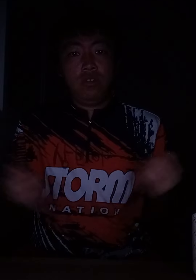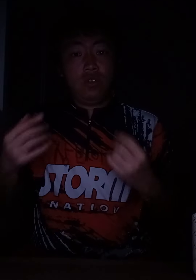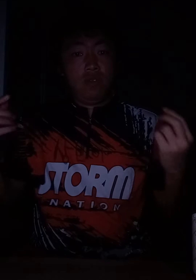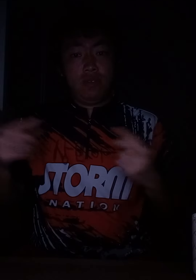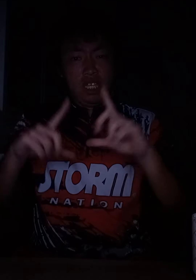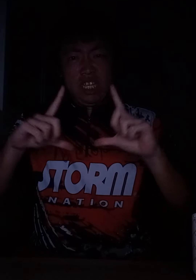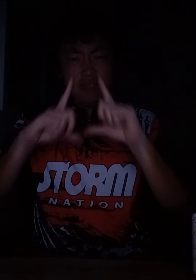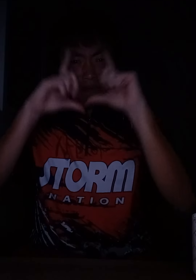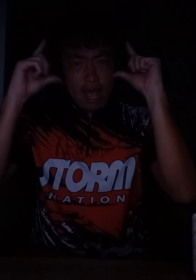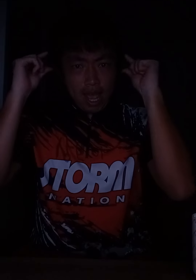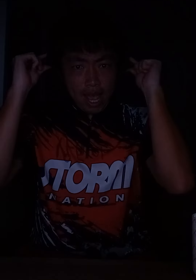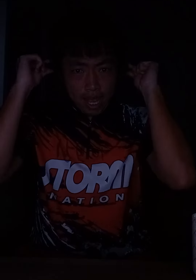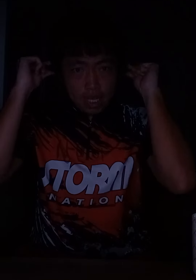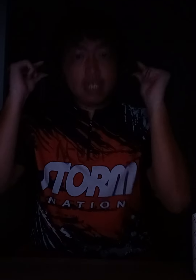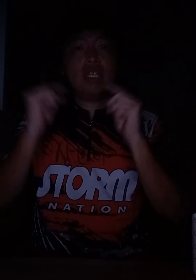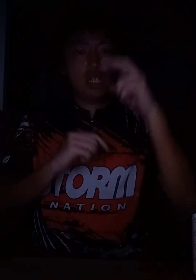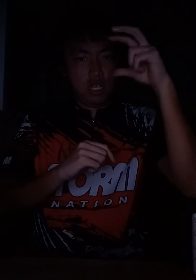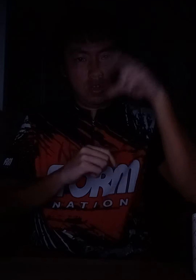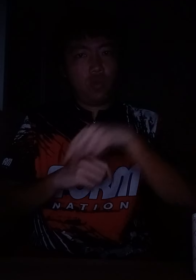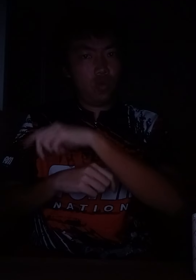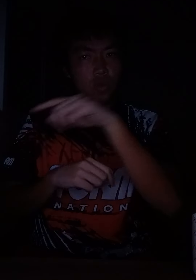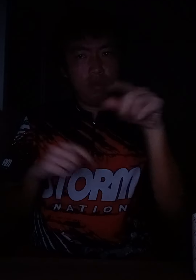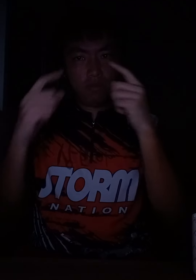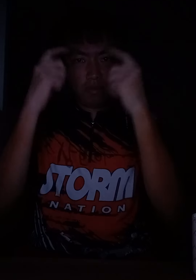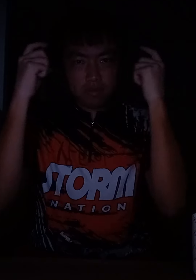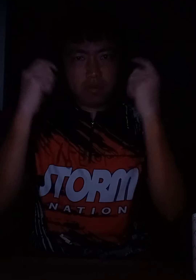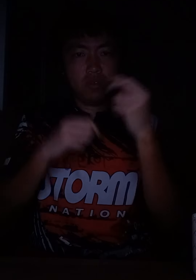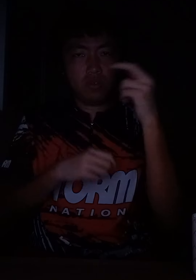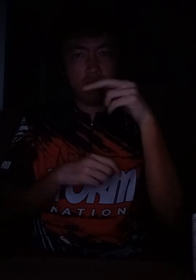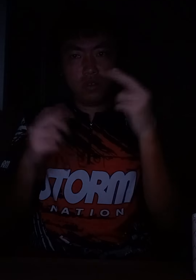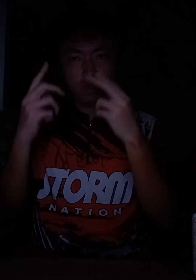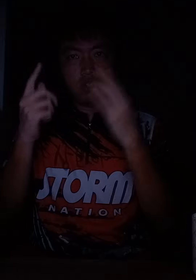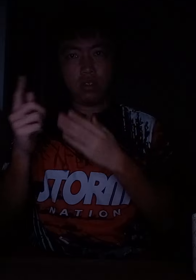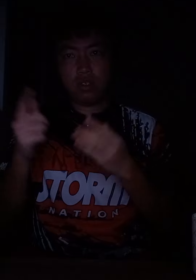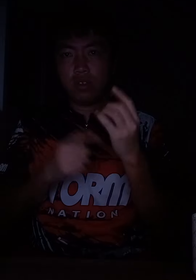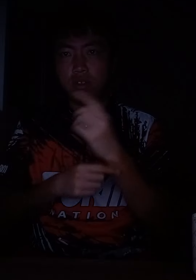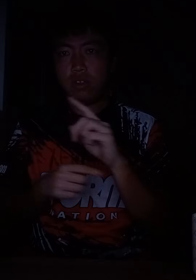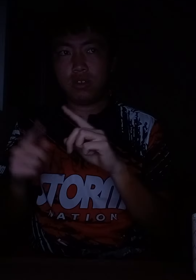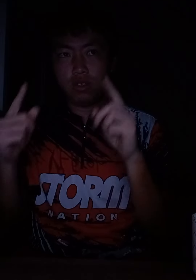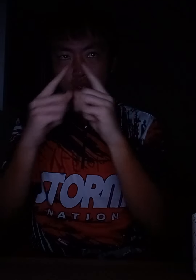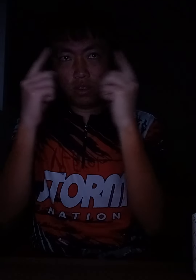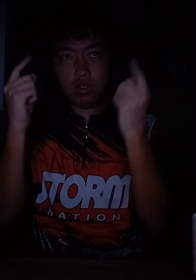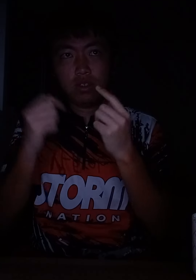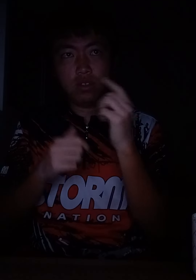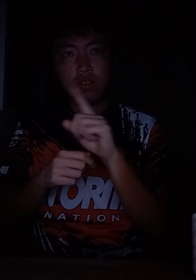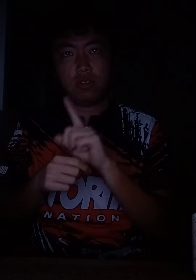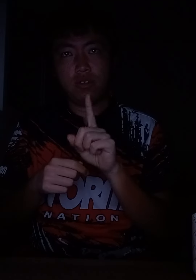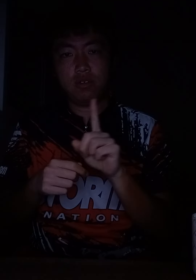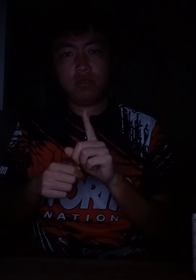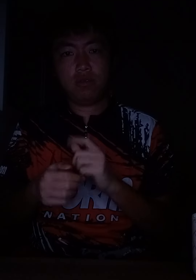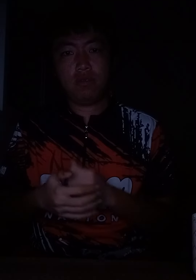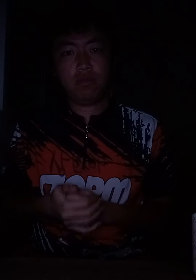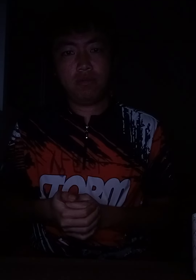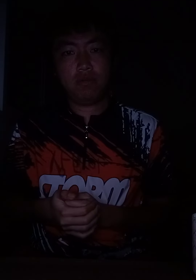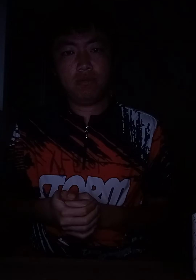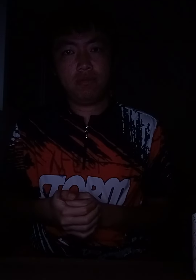이렇게 마스크를 착용하지 않은 승객들에게 착용해 주세요라고 했을 때 돌아오는 반응은 좀 어떻습니까? 처음